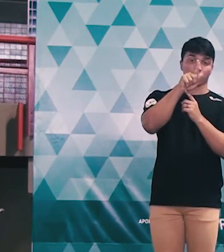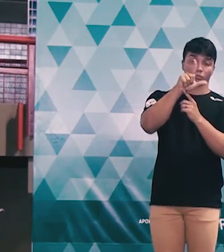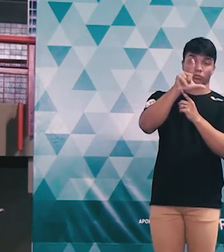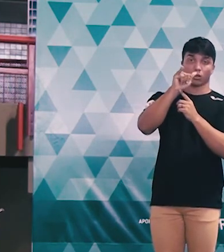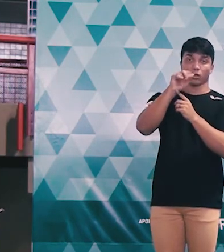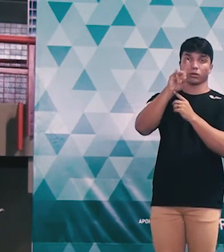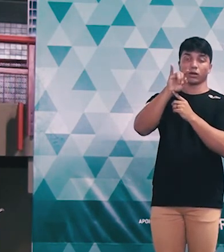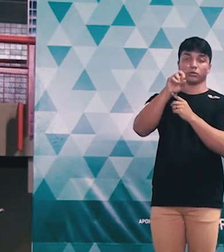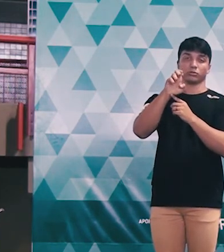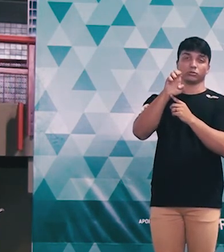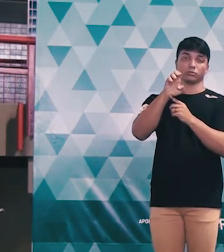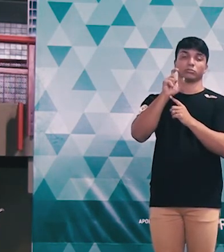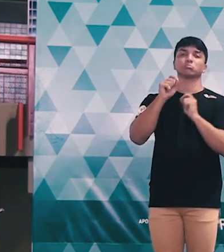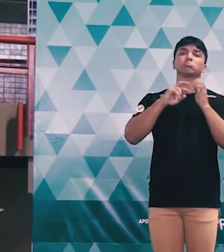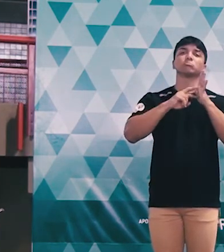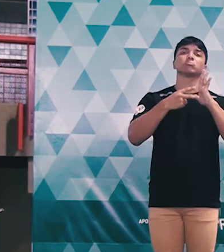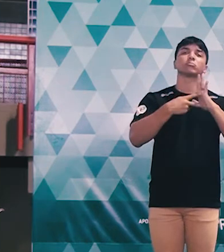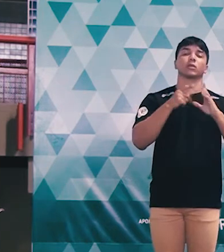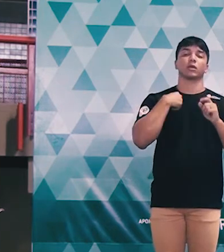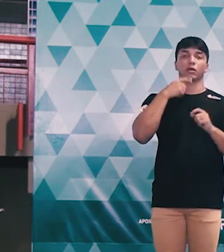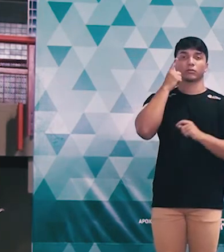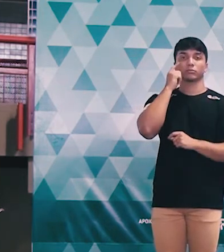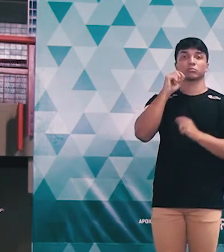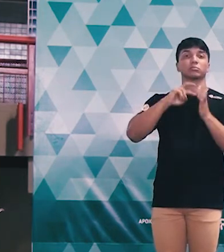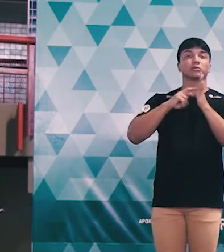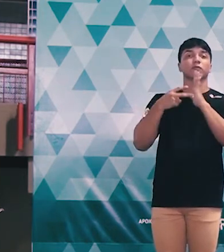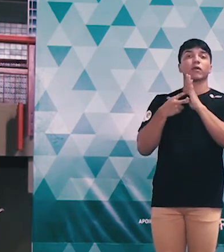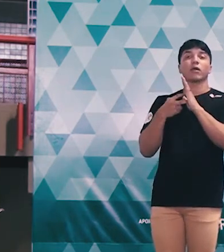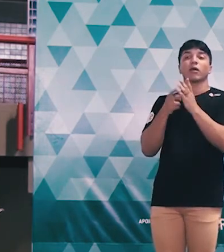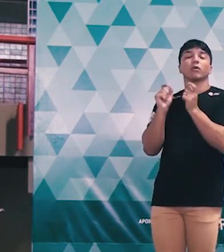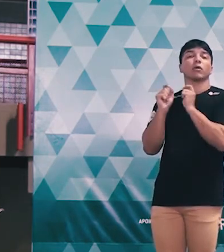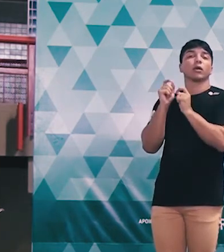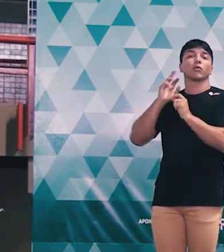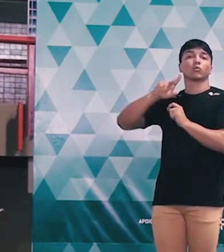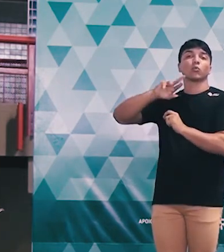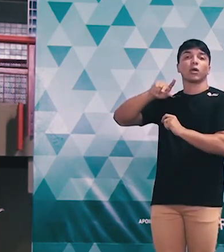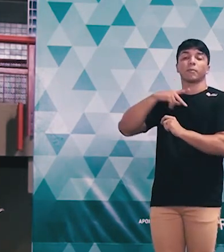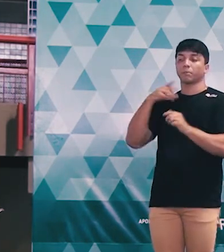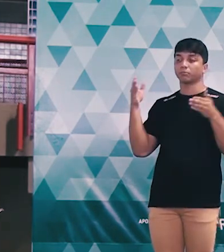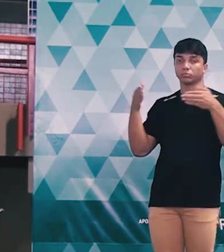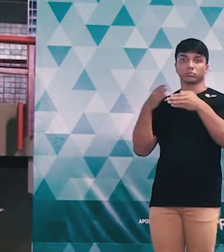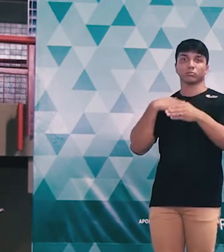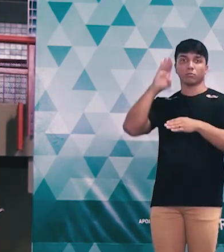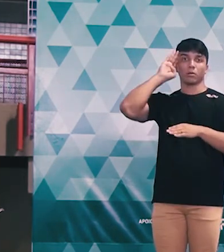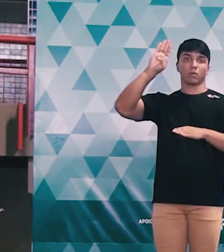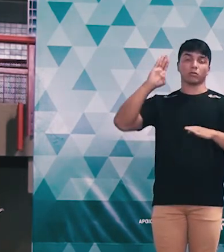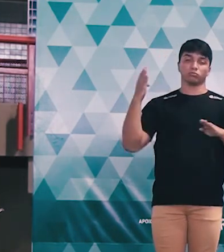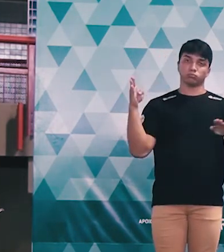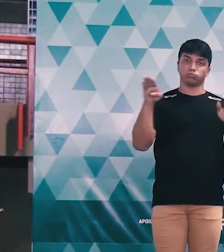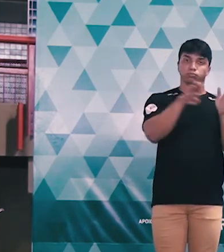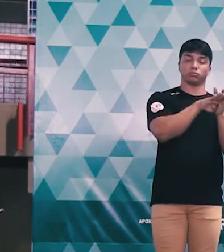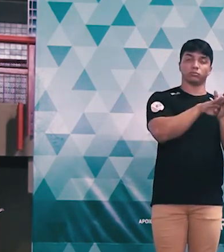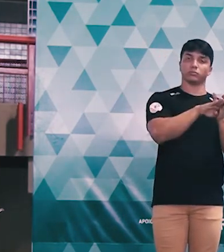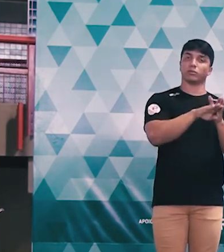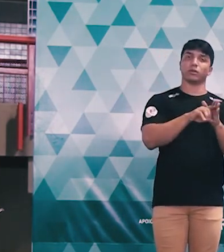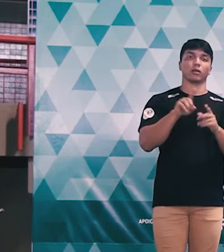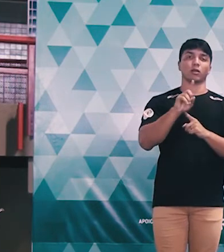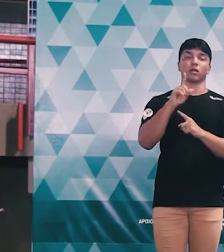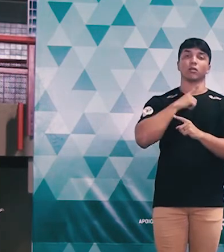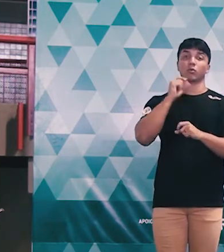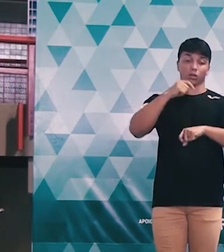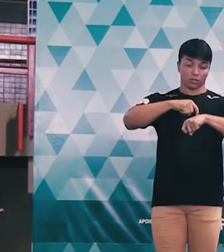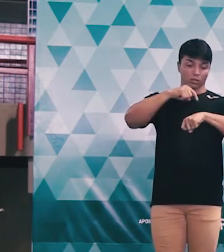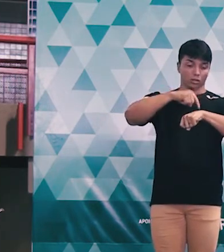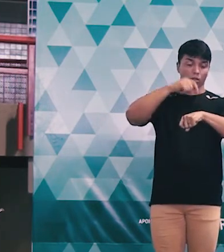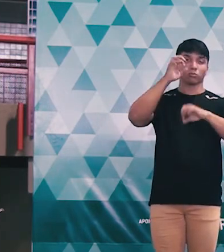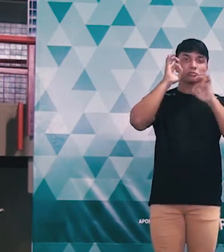termo? Que o que vale no rally de regularidade não é simplesmente você chegar em primeiro, não. Existe um determinado